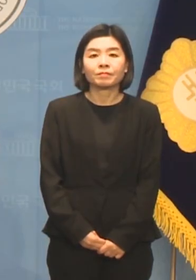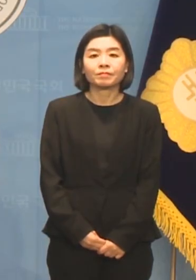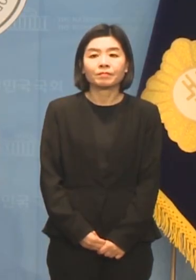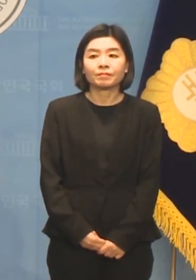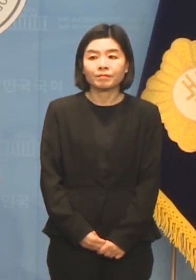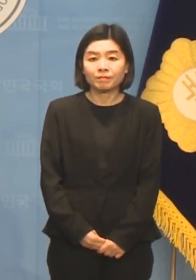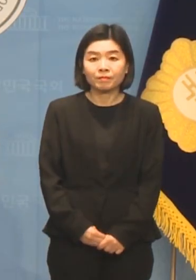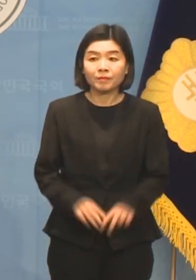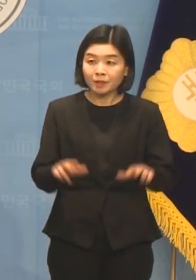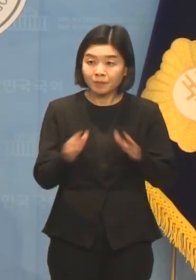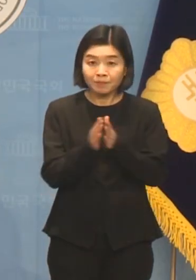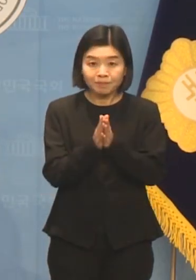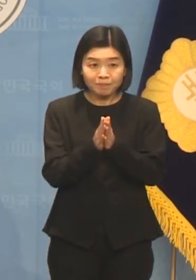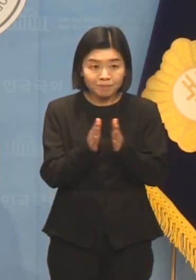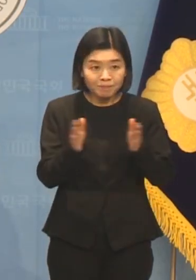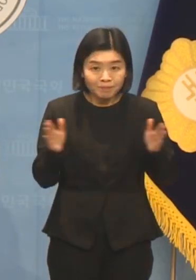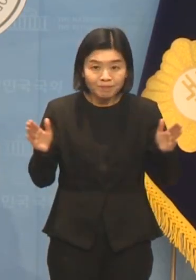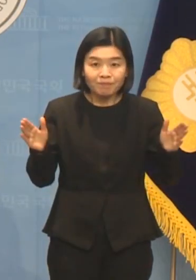시작해도 되겠습니까?